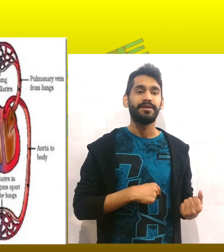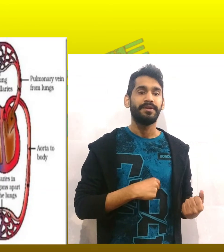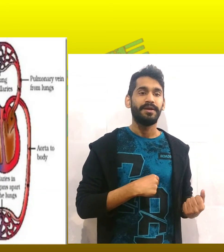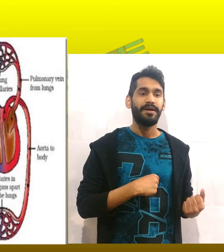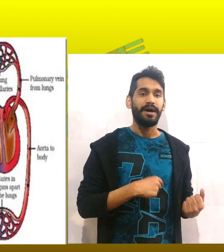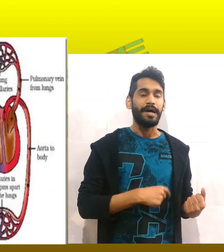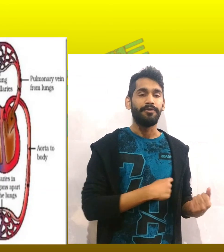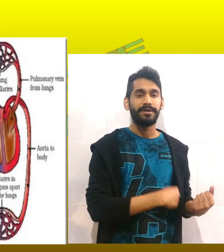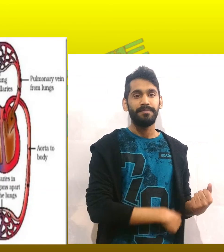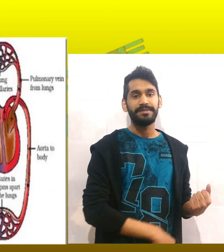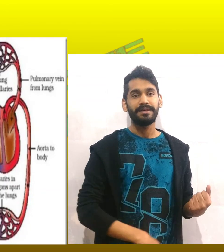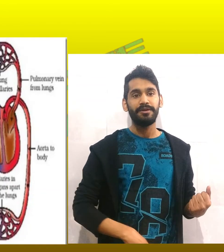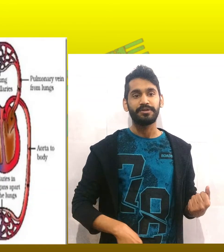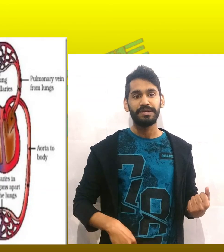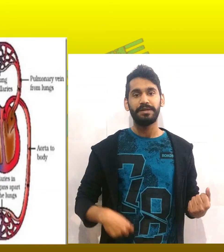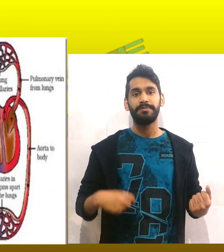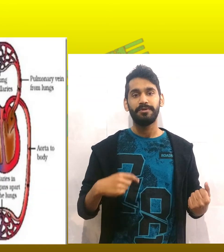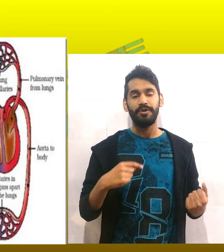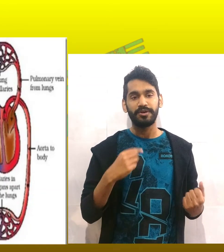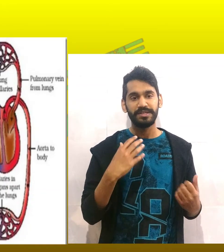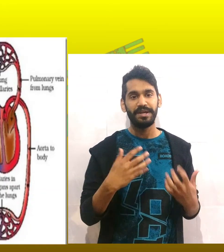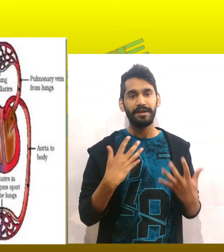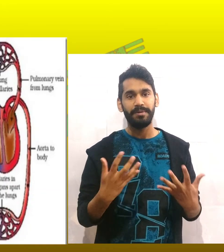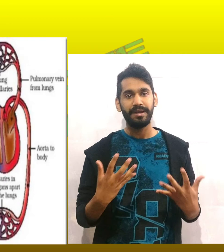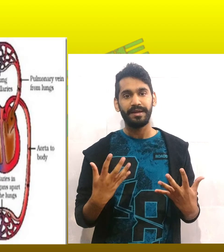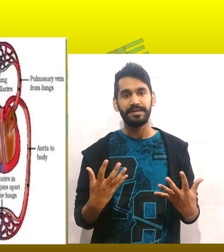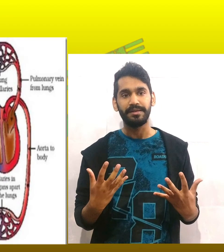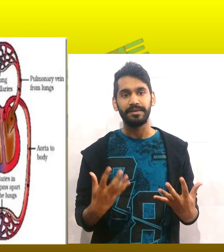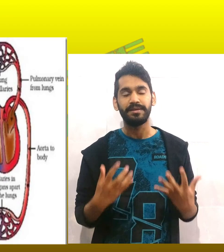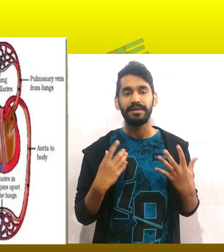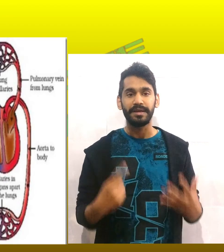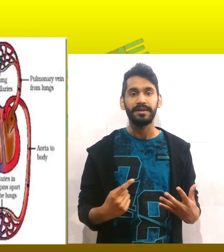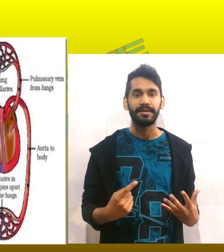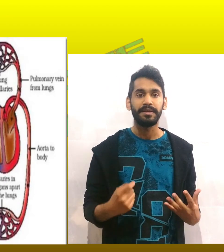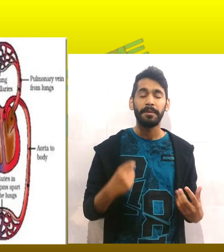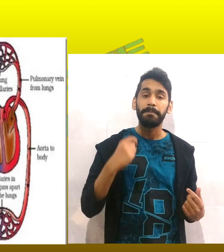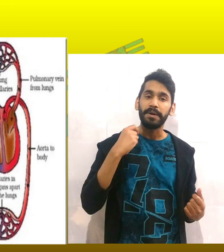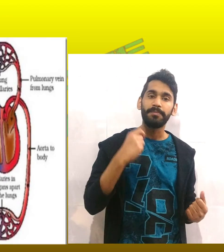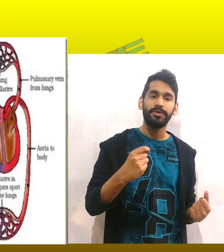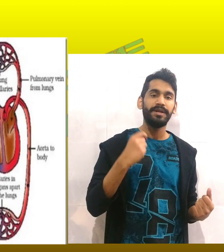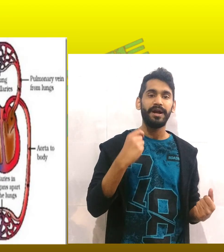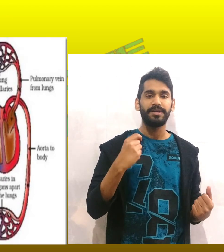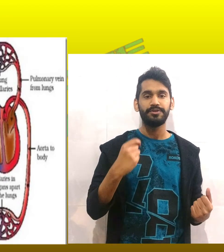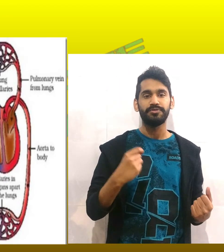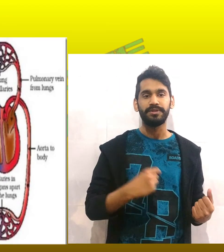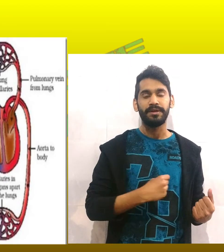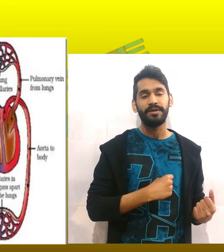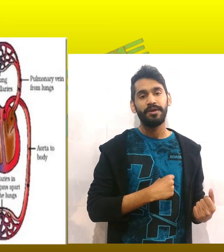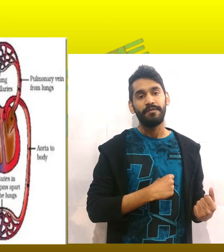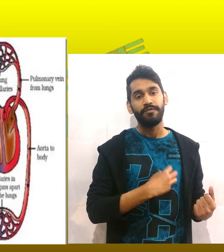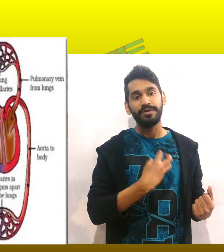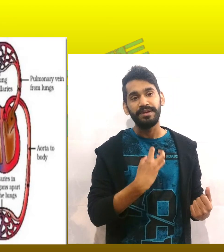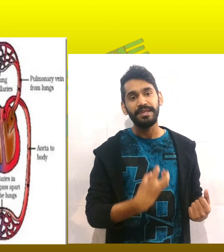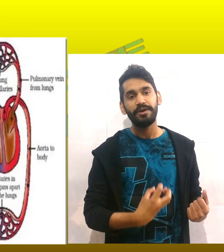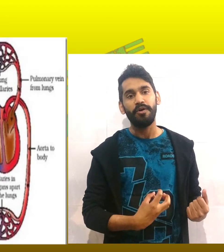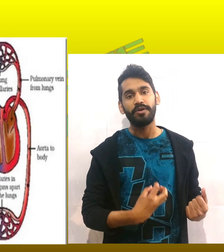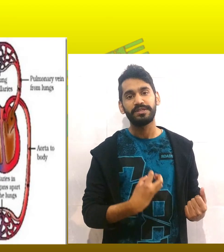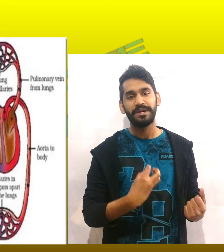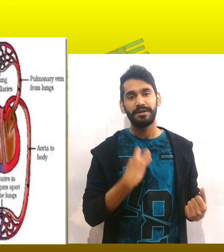गेम। आयोटा बेसिकली ऑक्सीजनेटेड ब्लड लेके जा रही थी, लेकिन पल्मोनरी आर्टरी जो होती है